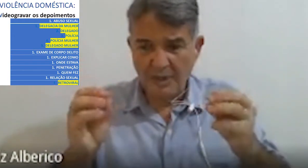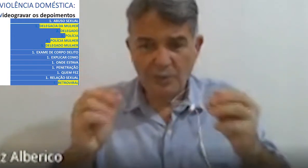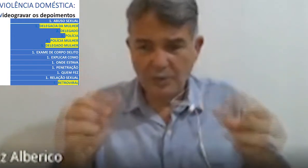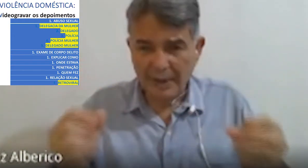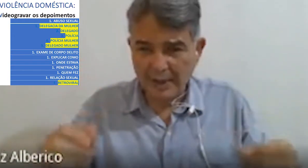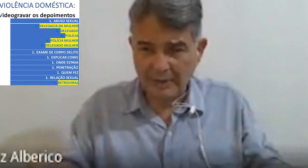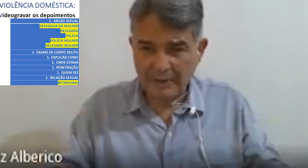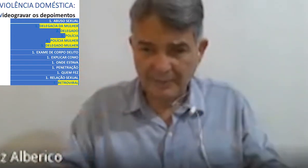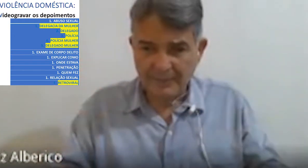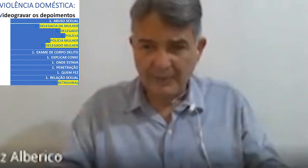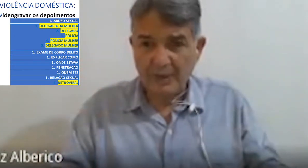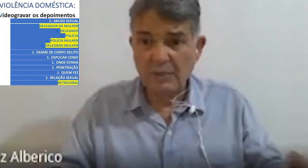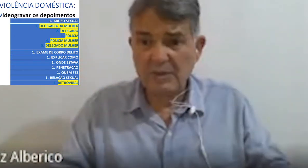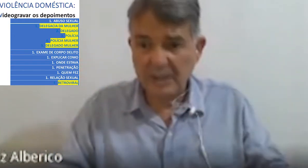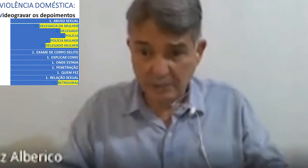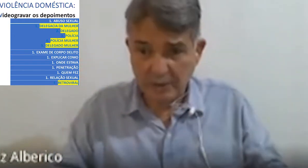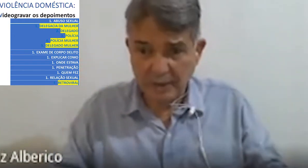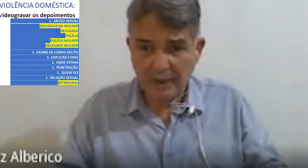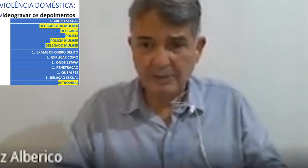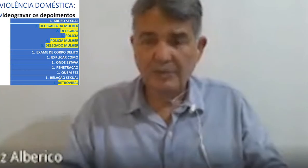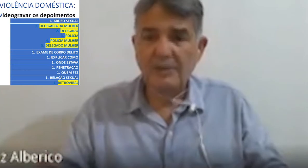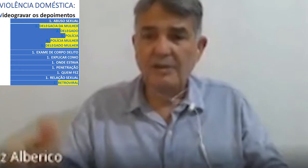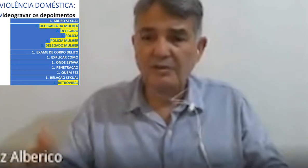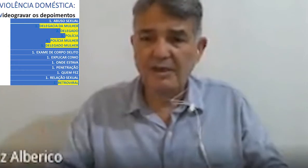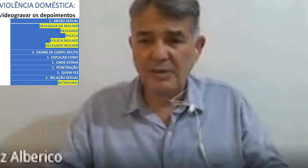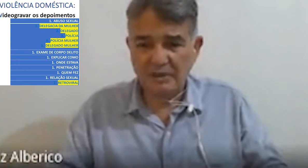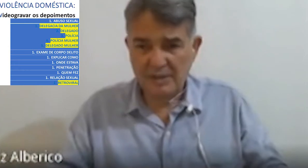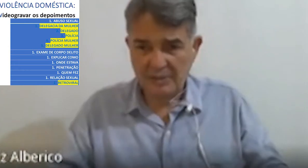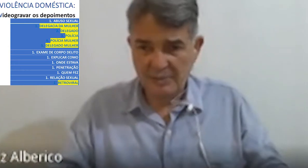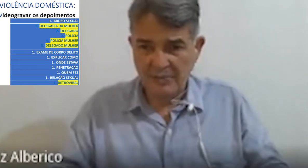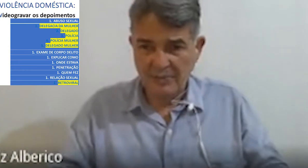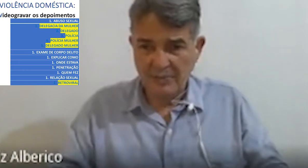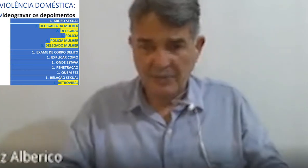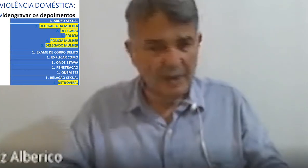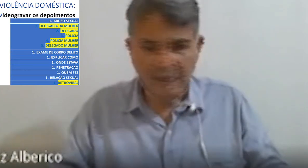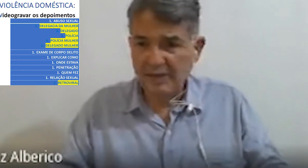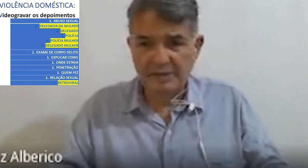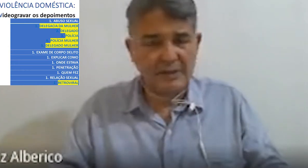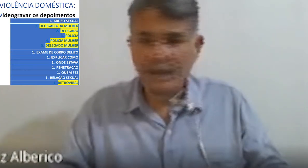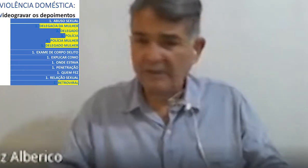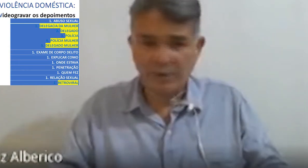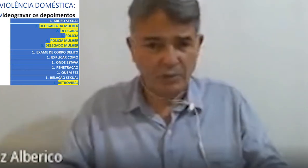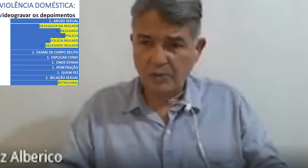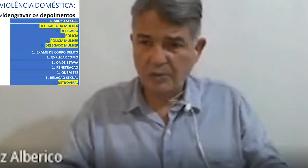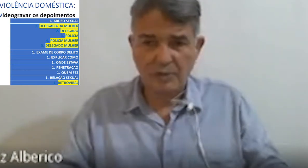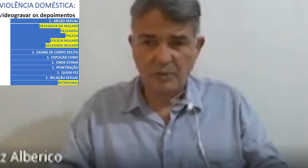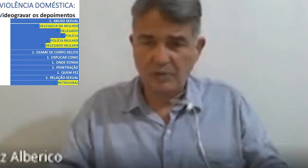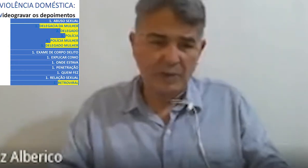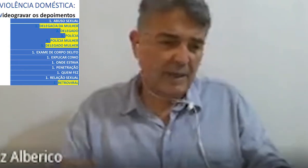muito delicada. E por ser tão delicado, façam gravação. Gravem tudo. Pega